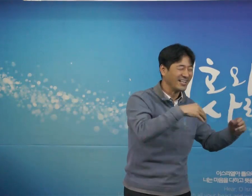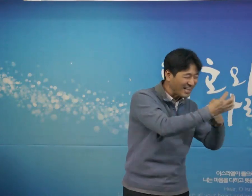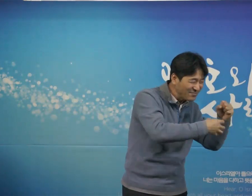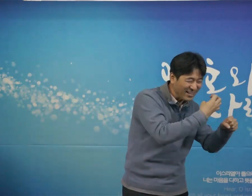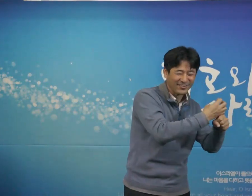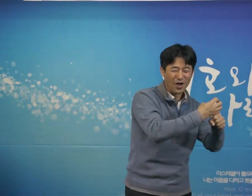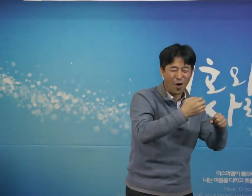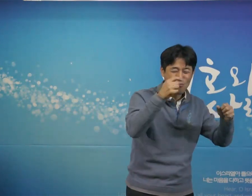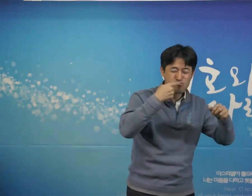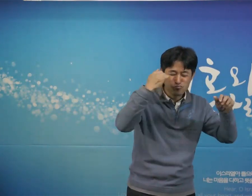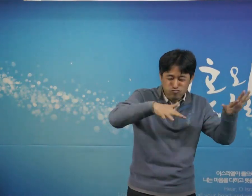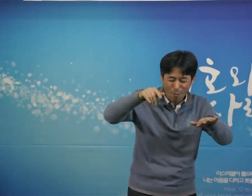것이고,